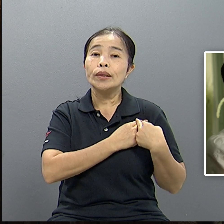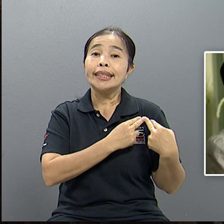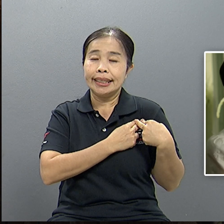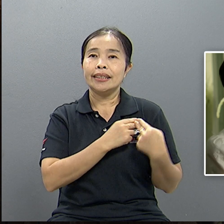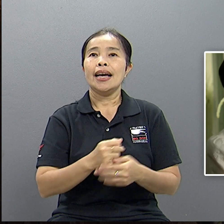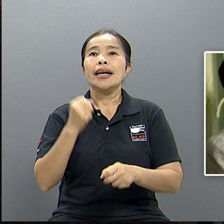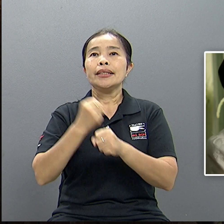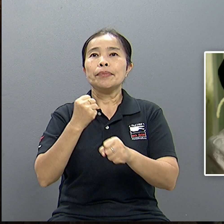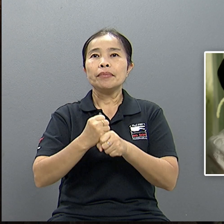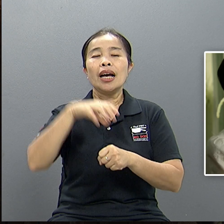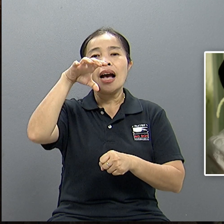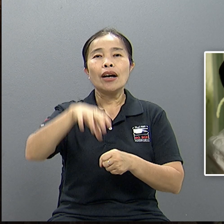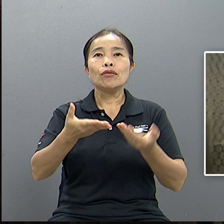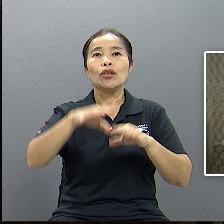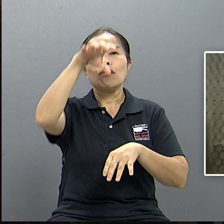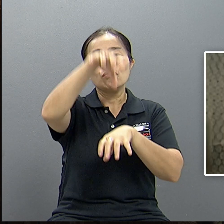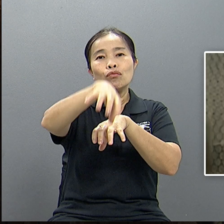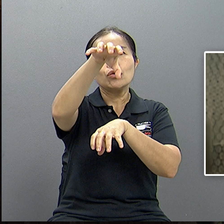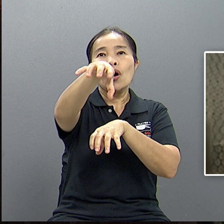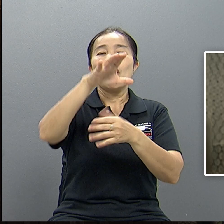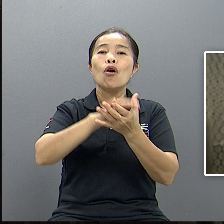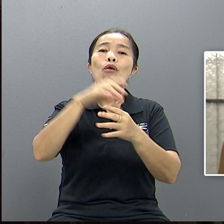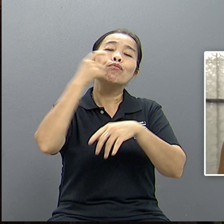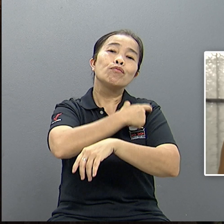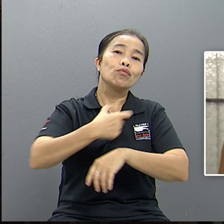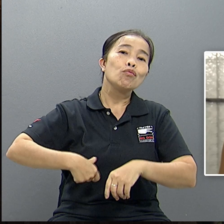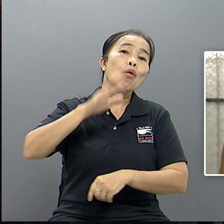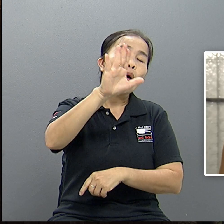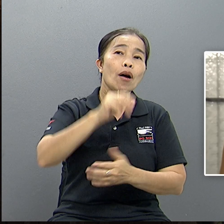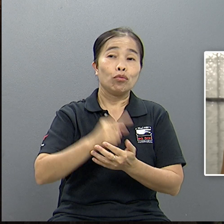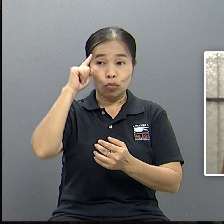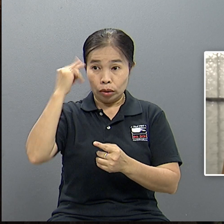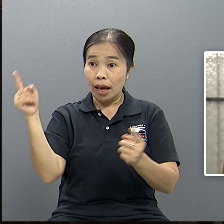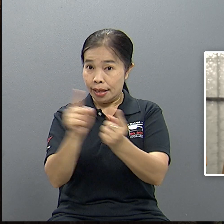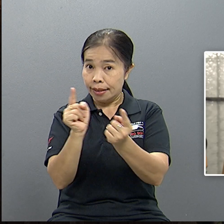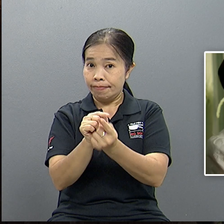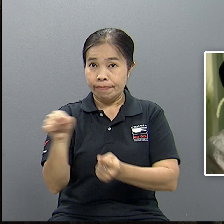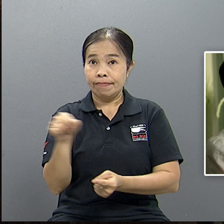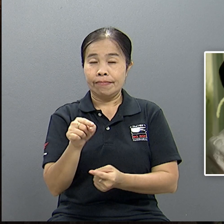งอยู่ตำหนักเจ้าจอมมรกตรู้จักกันไว้เฉยสิ